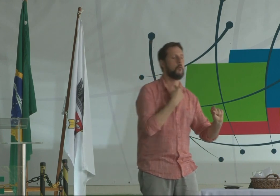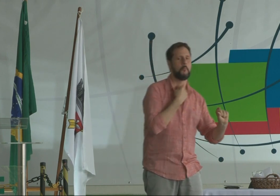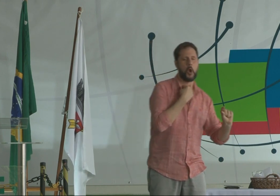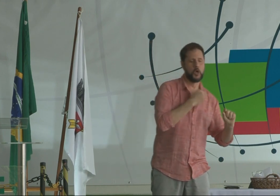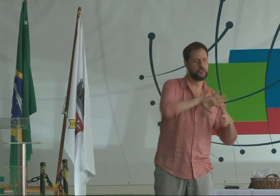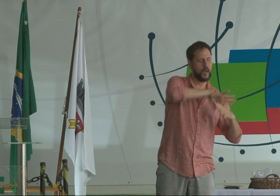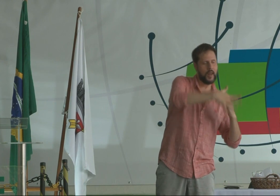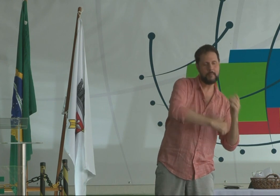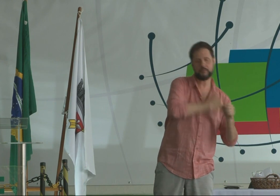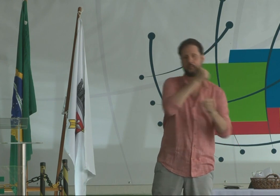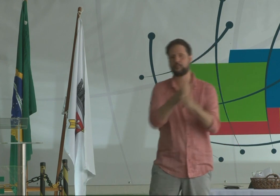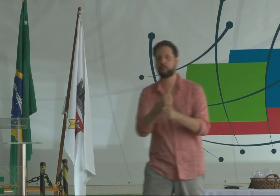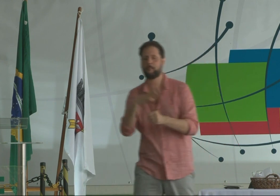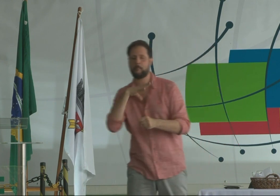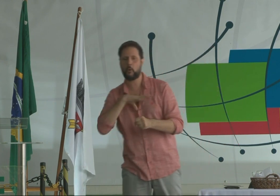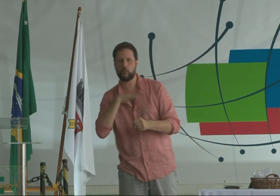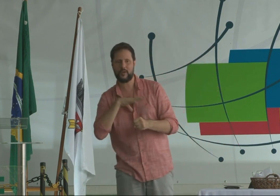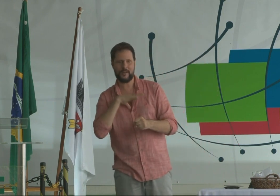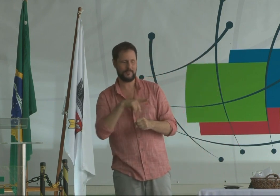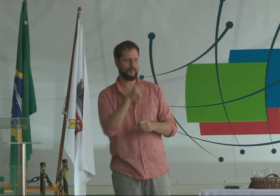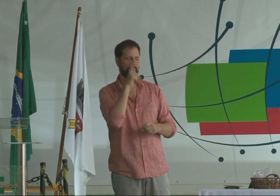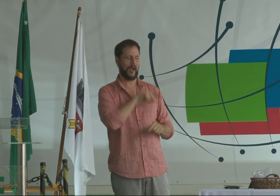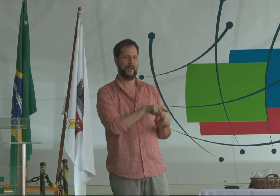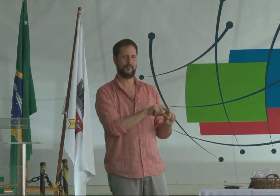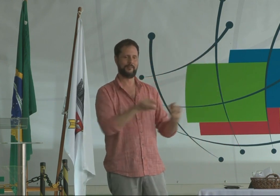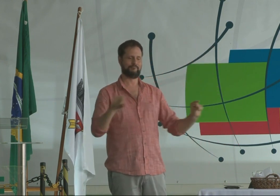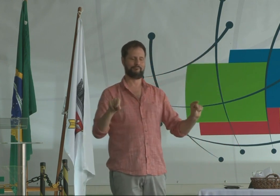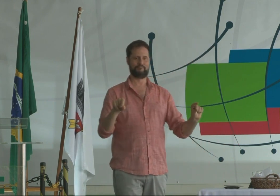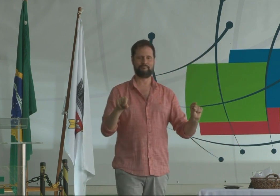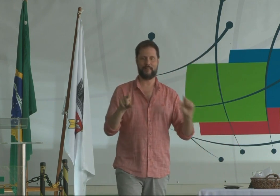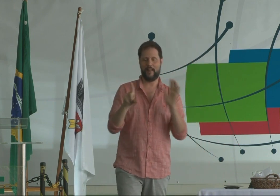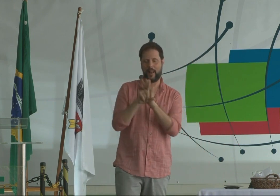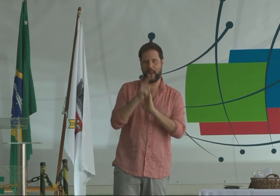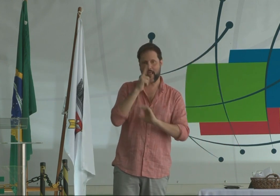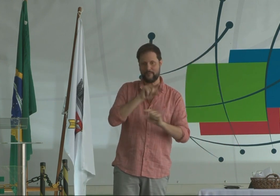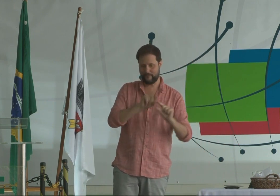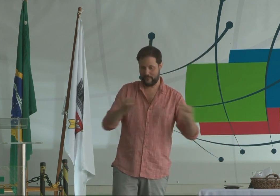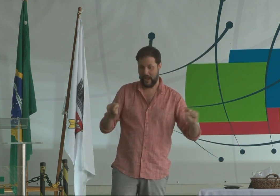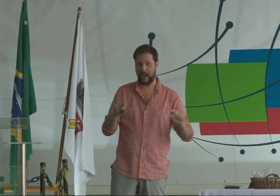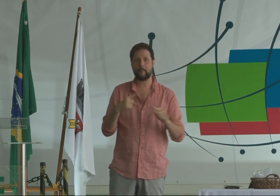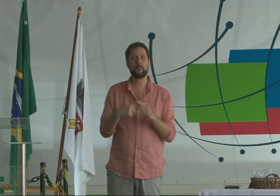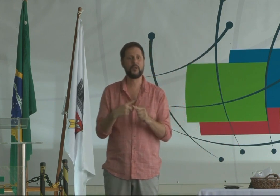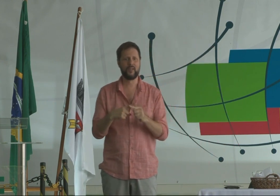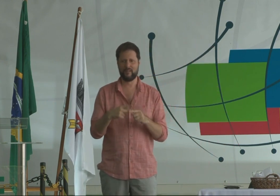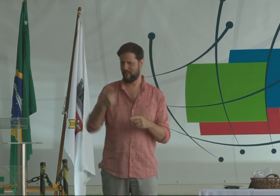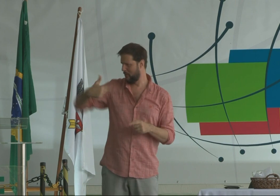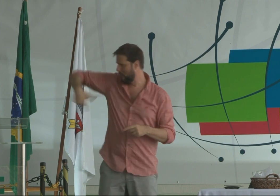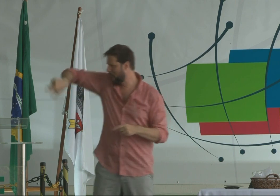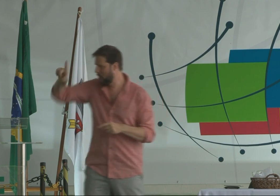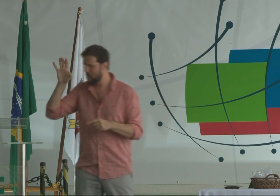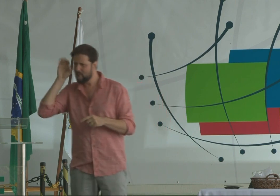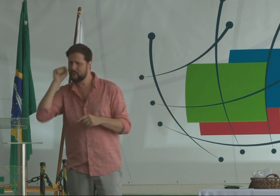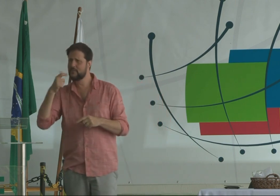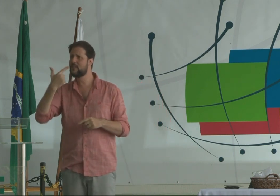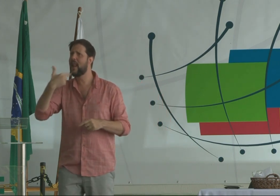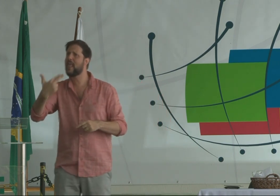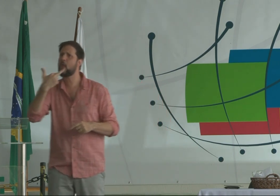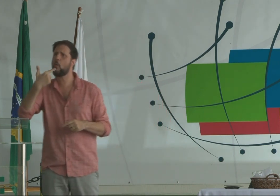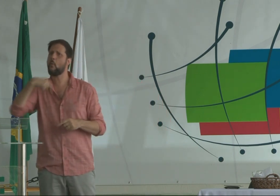e isso aparece lá. Mas tem uma cláusula da lei que diz que o português não pode substituir a língua de sinais. Então, cobra esse assunto, por exemplo, uma